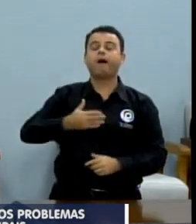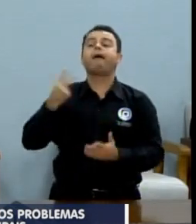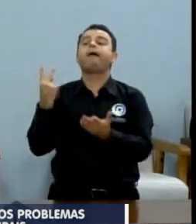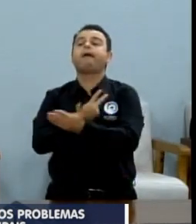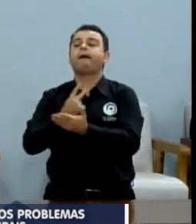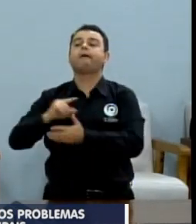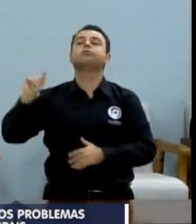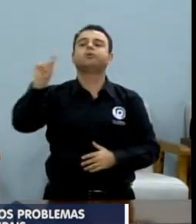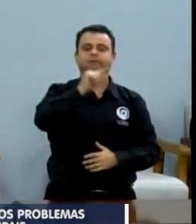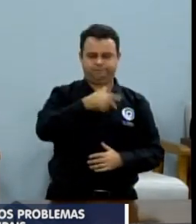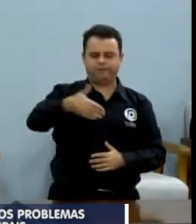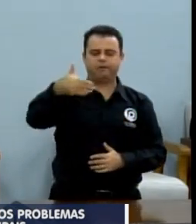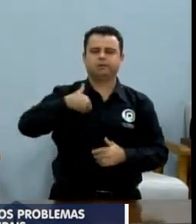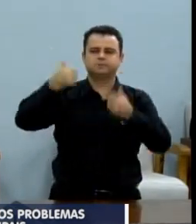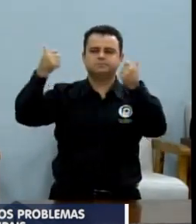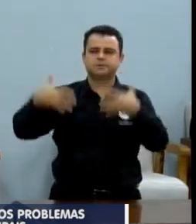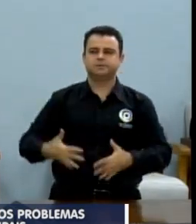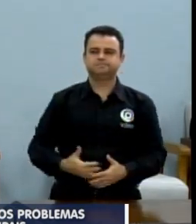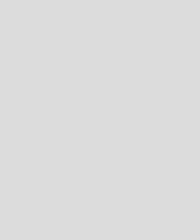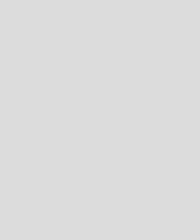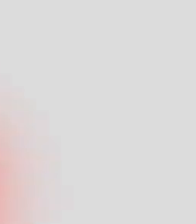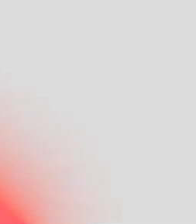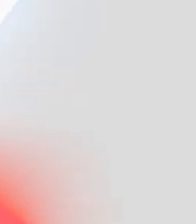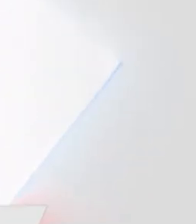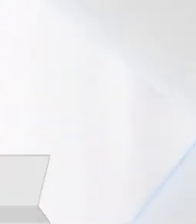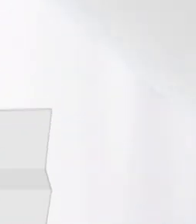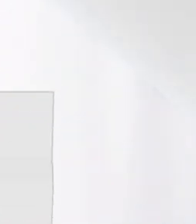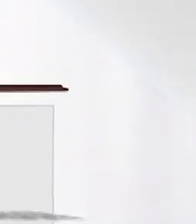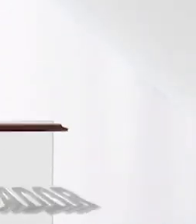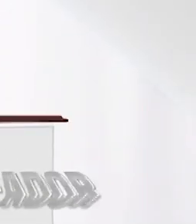fiscal aqui no município e na hora adequado obrigado